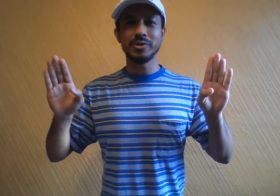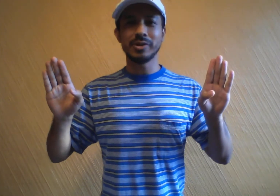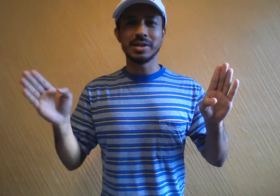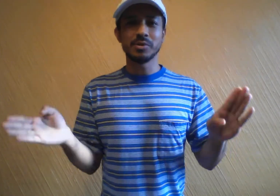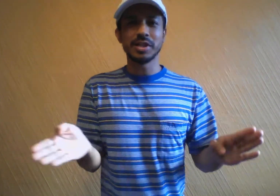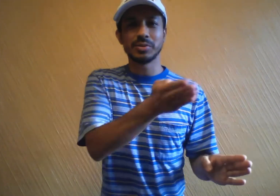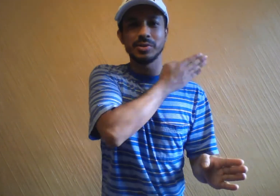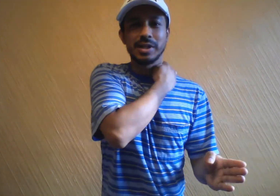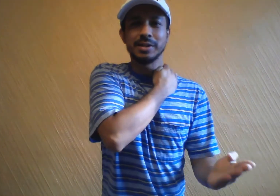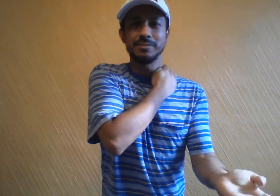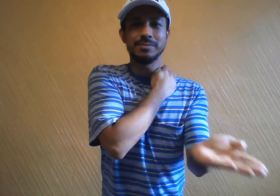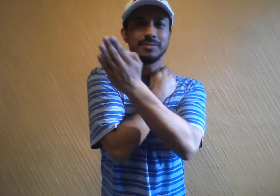único que hacemos es cruzar.